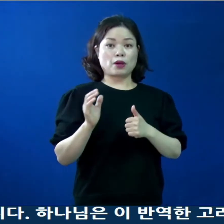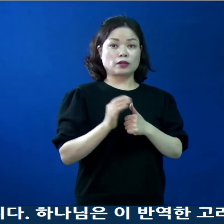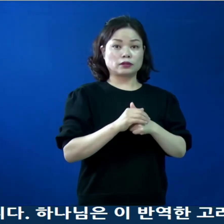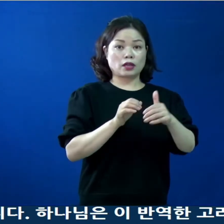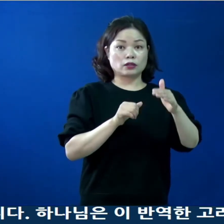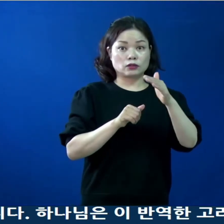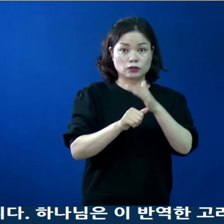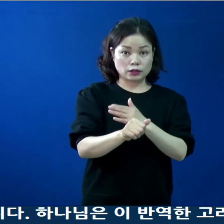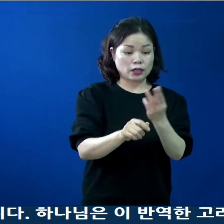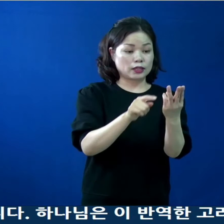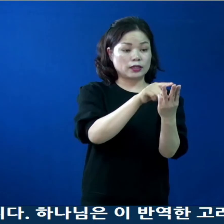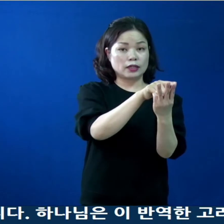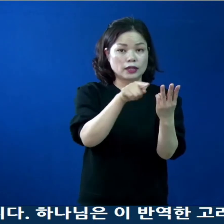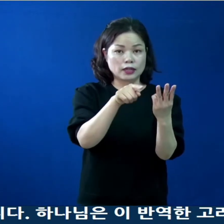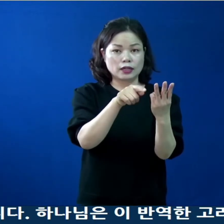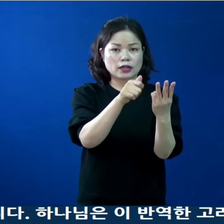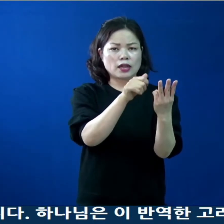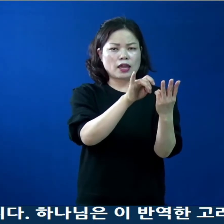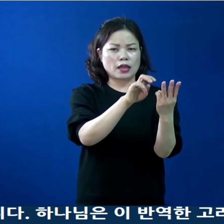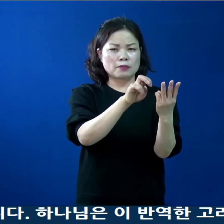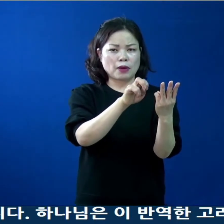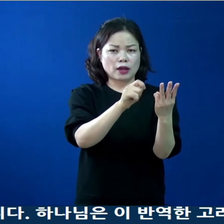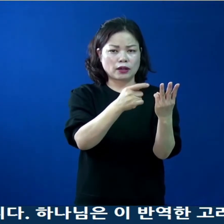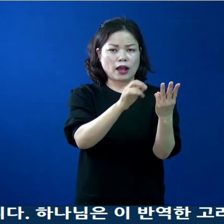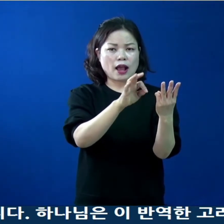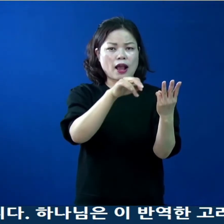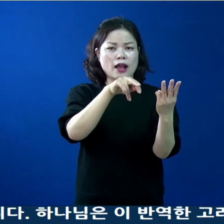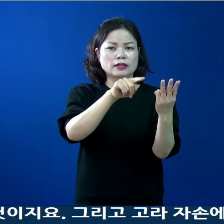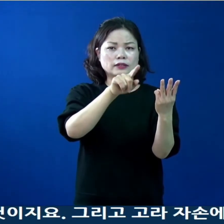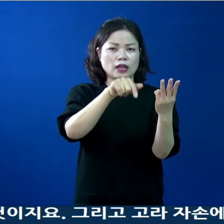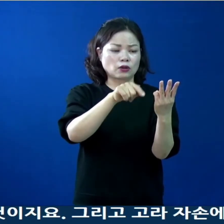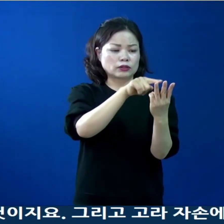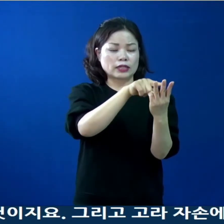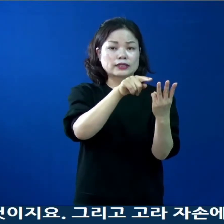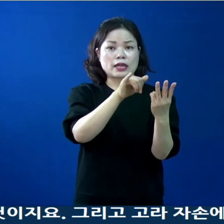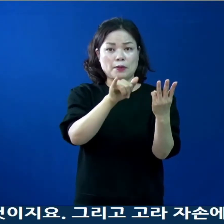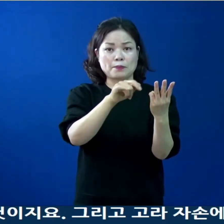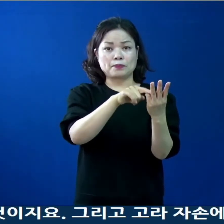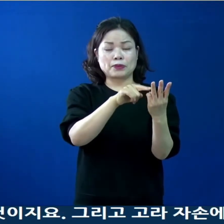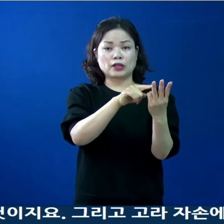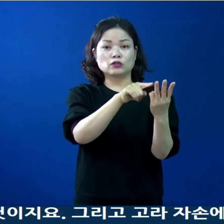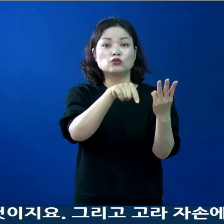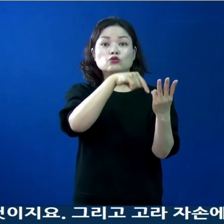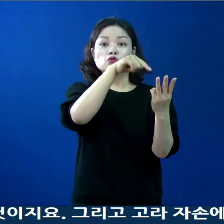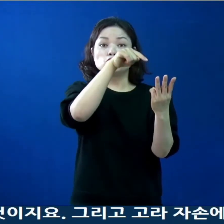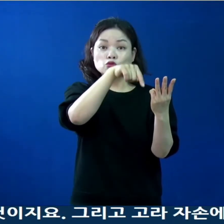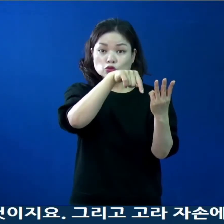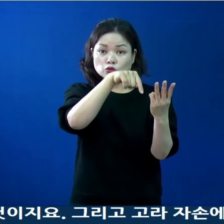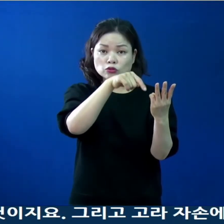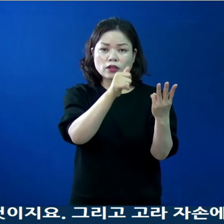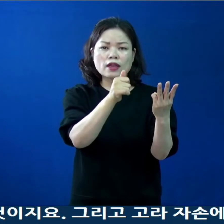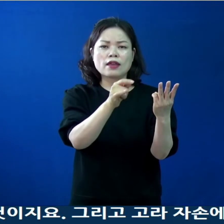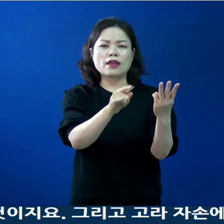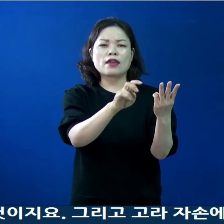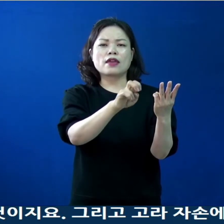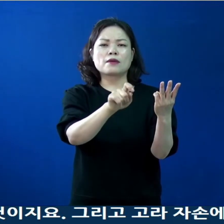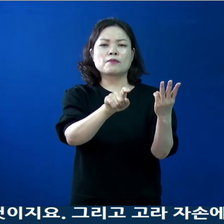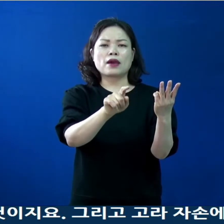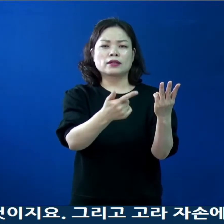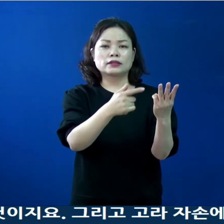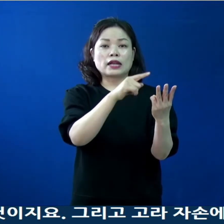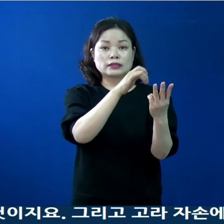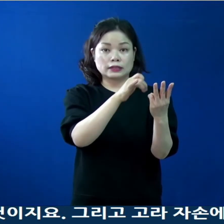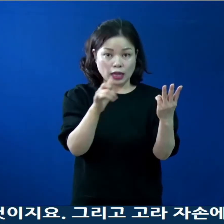세 사람이 헤만과 아삽과 에단이라고 하는 사람입니다. 그런데 그 중에 이 헤만이라고 하는 사람이